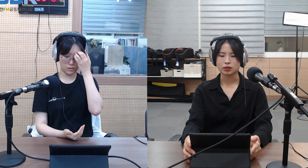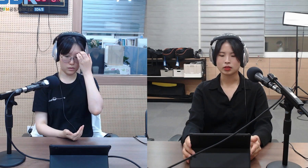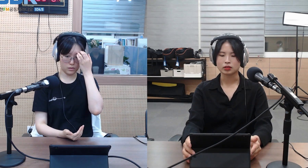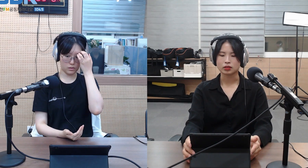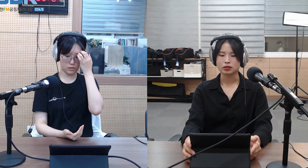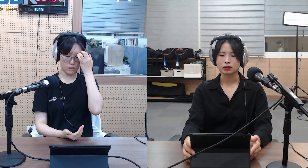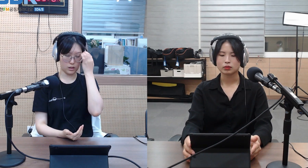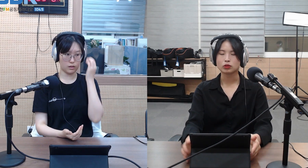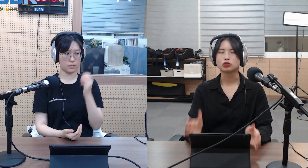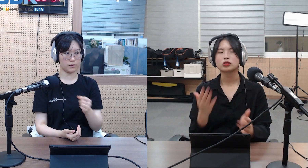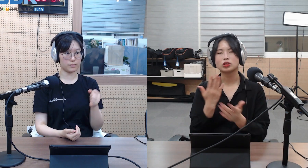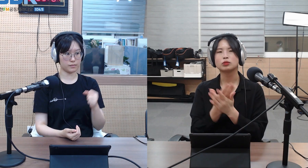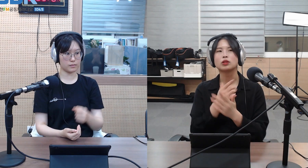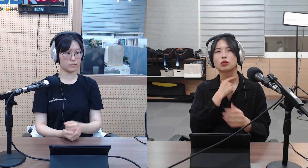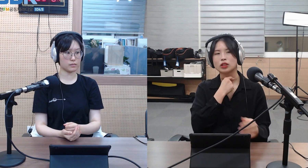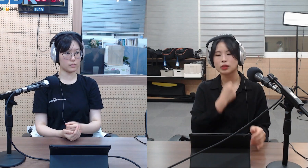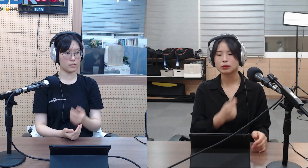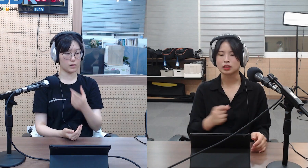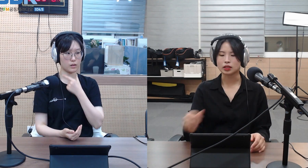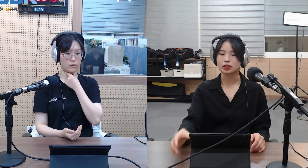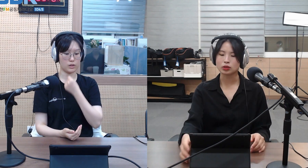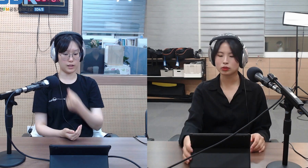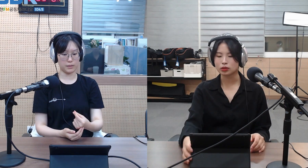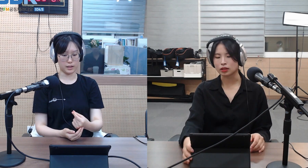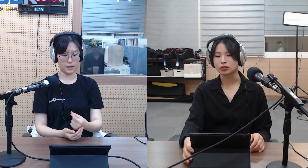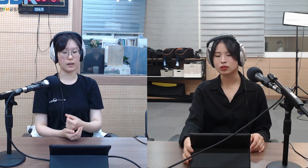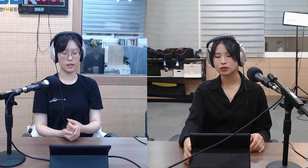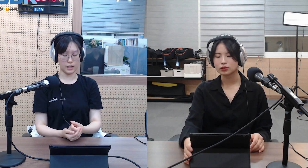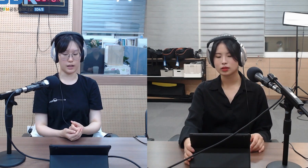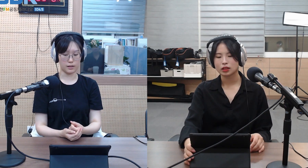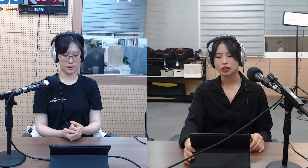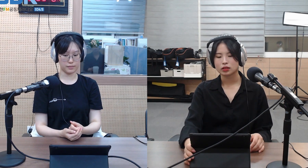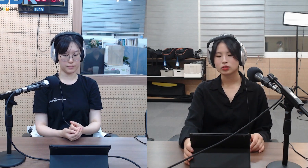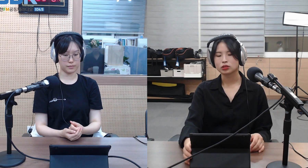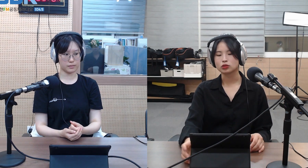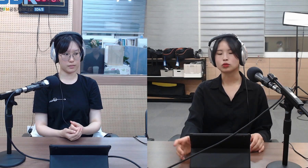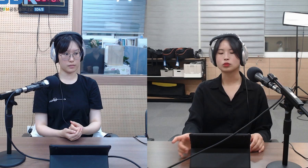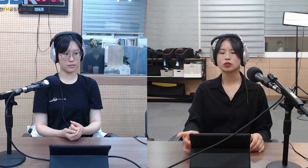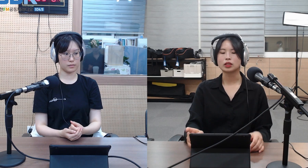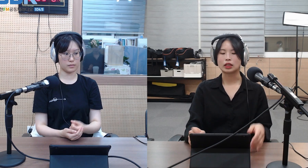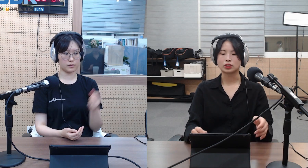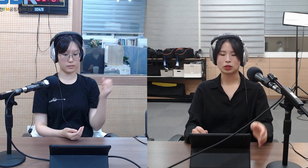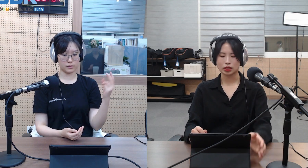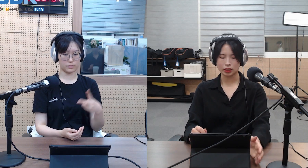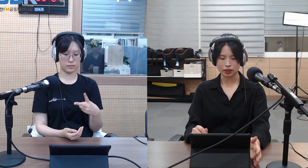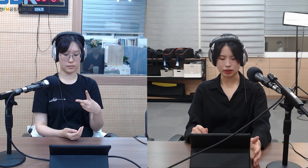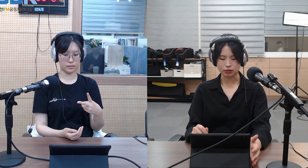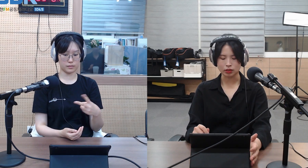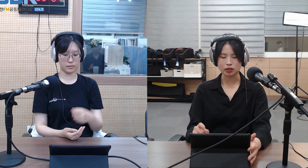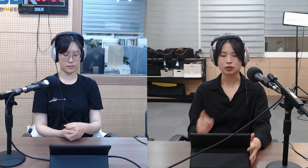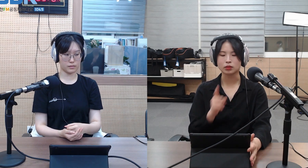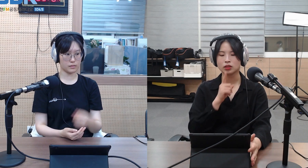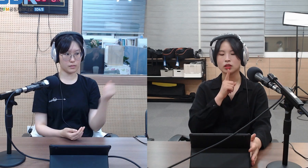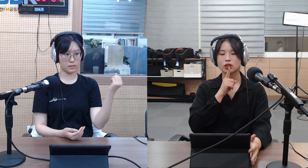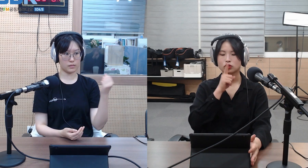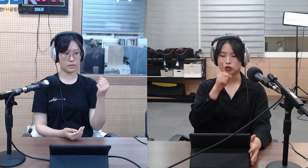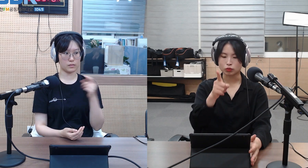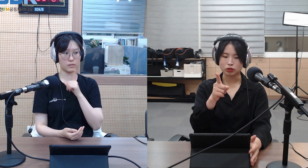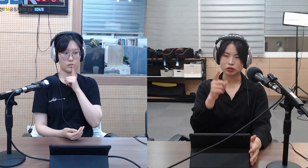그러면 네. 뭐 주세요보다 원합니다라고 해도 원합니다. 돼요. 네. 그래서 주문 다시 확인하겠습니다. 이러면 주문